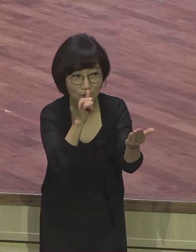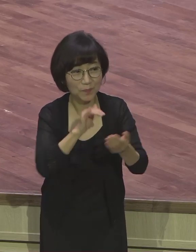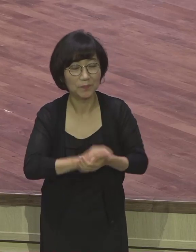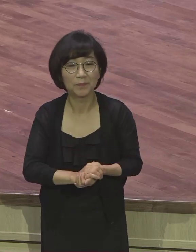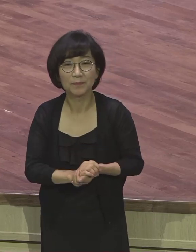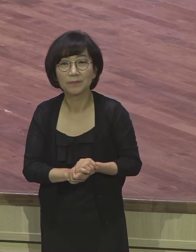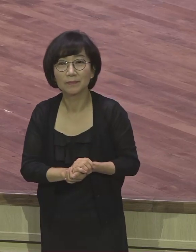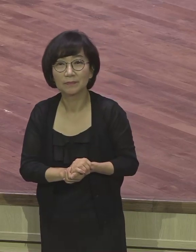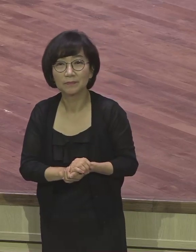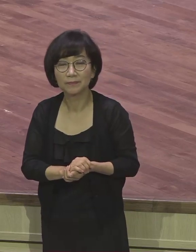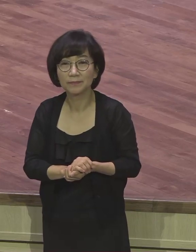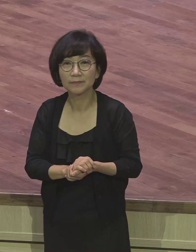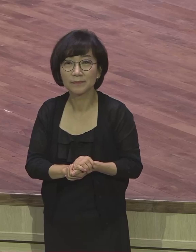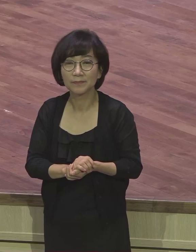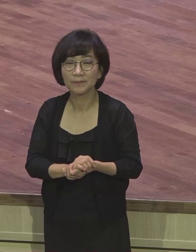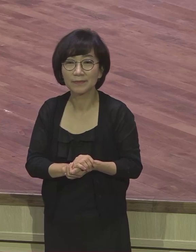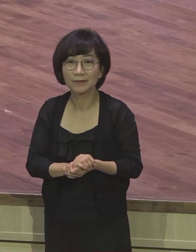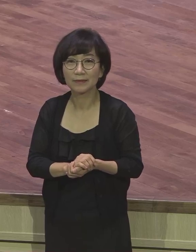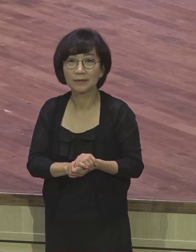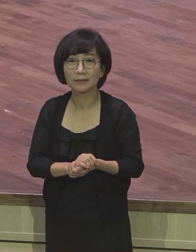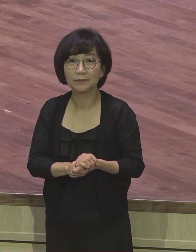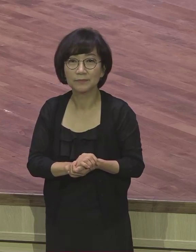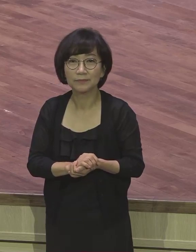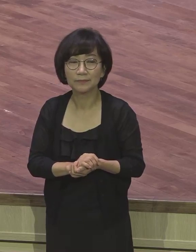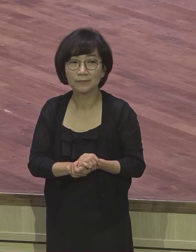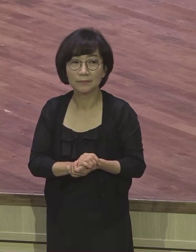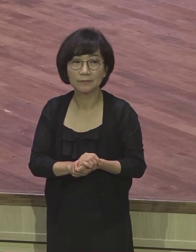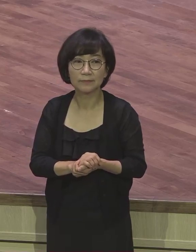그런 사람이 있어요. 그건 우리 교회에 많이 있어요.